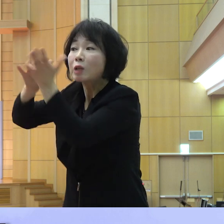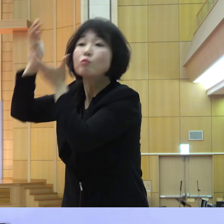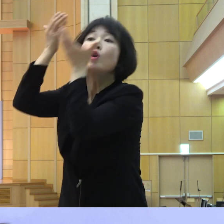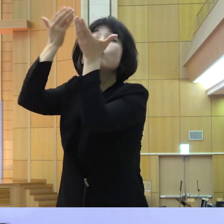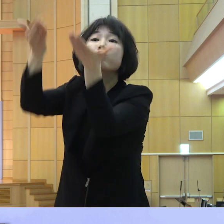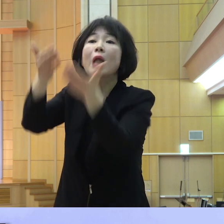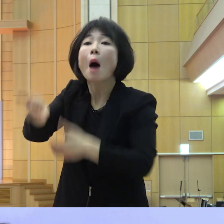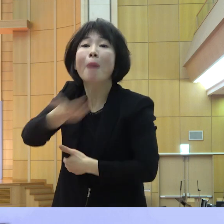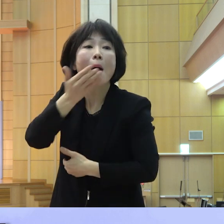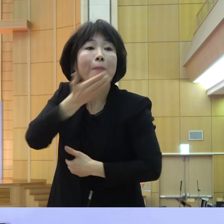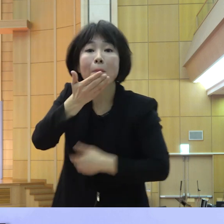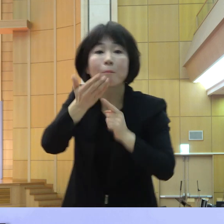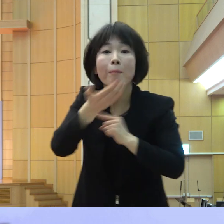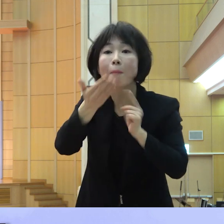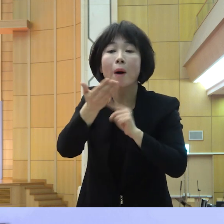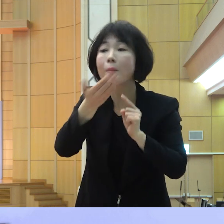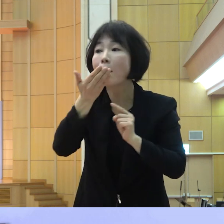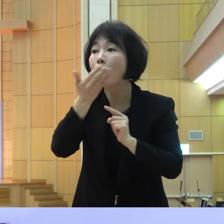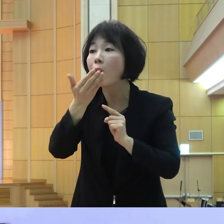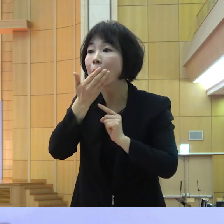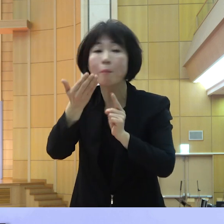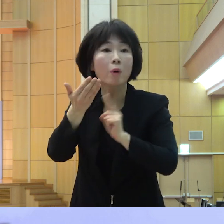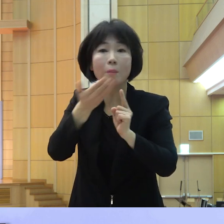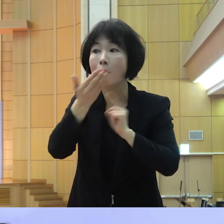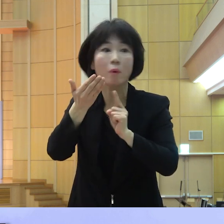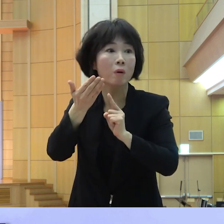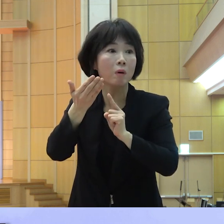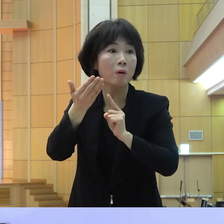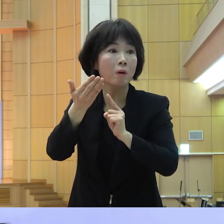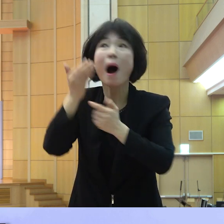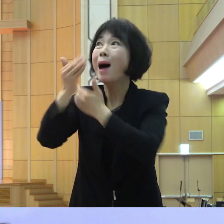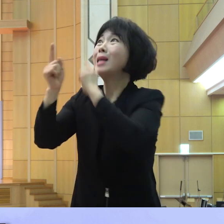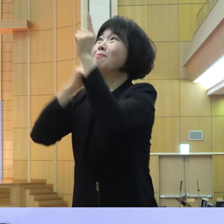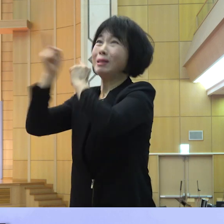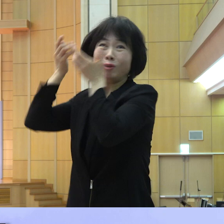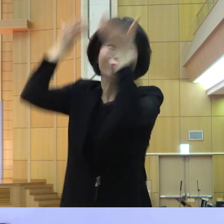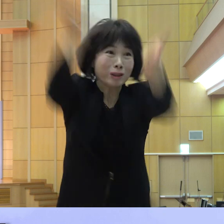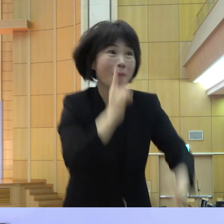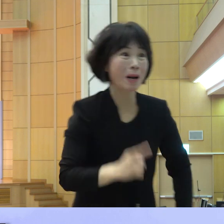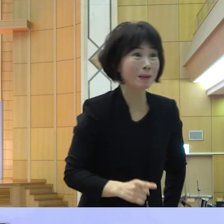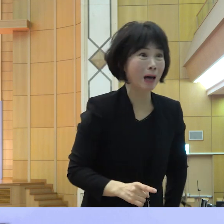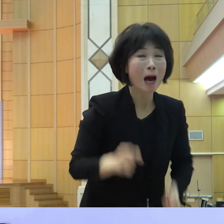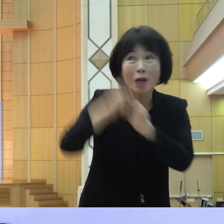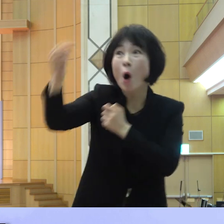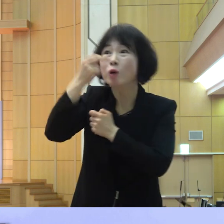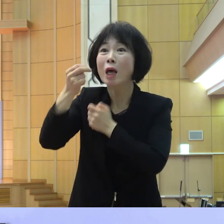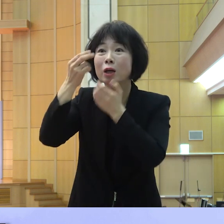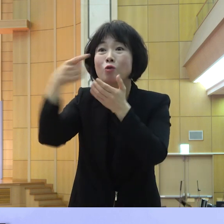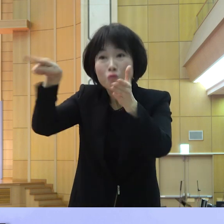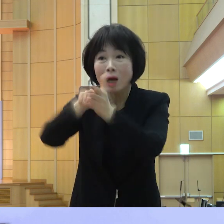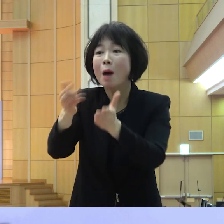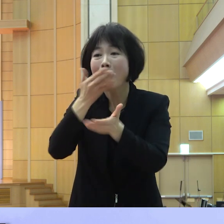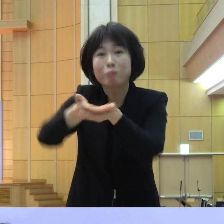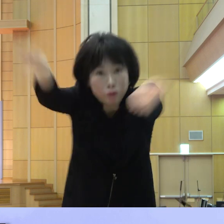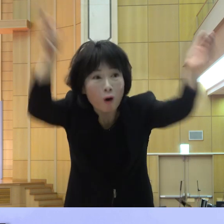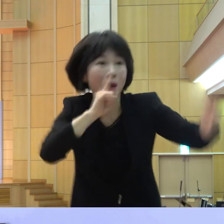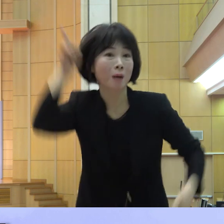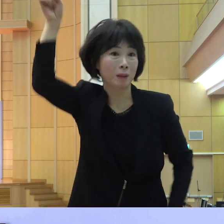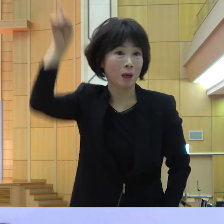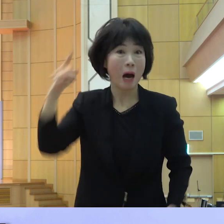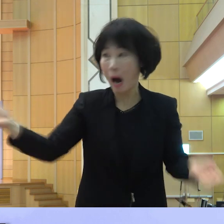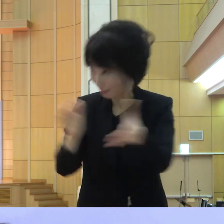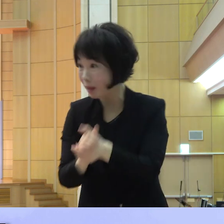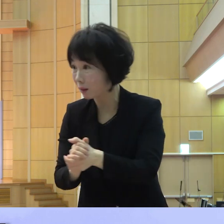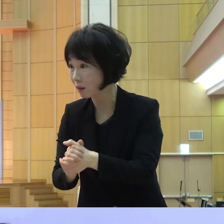때문에 썩지 않고 영생 복락을 누릴 수 있는 양식을 준다는 거죠. 썩는 양식을 위해서 일하지 말고 썩는